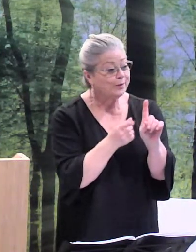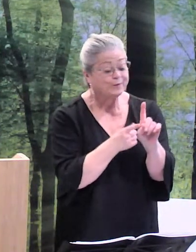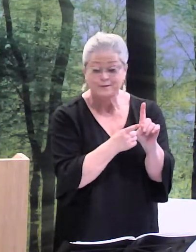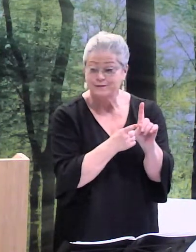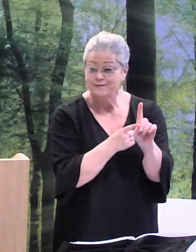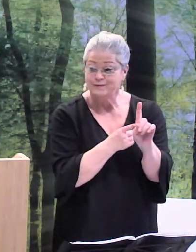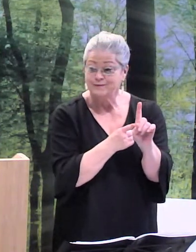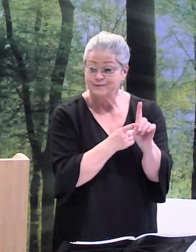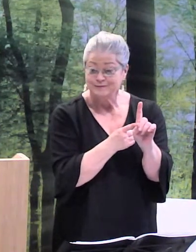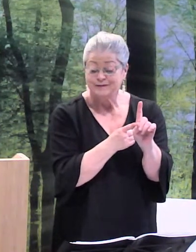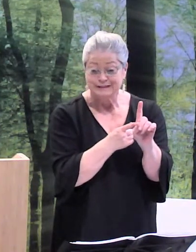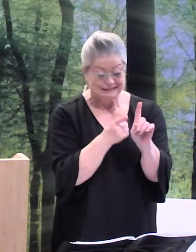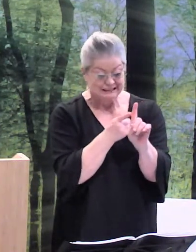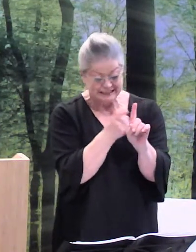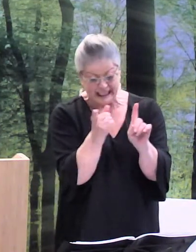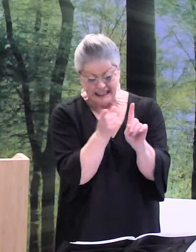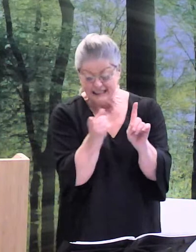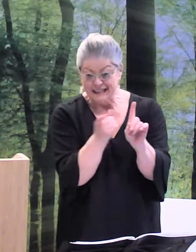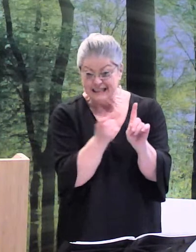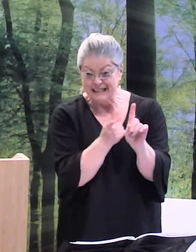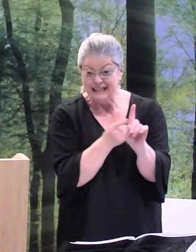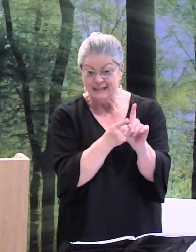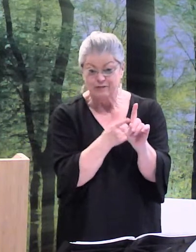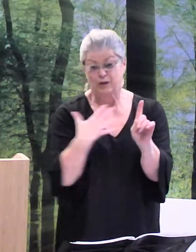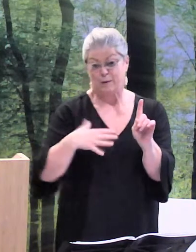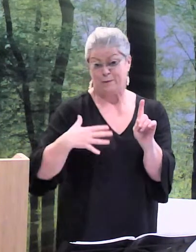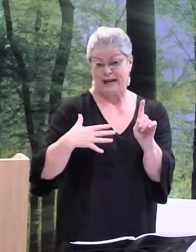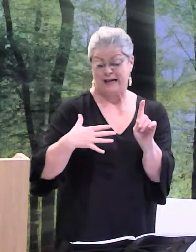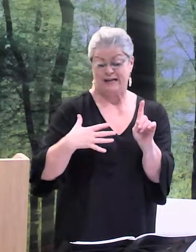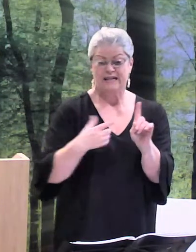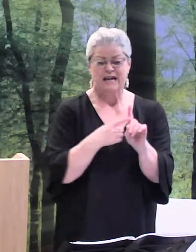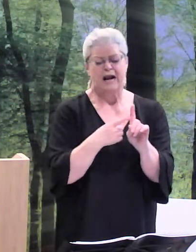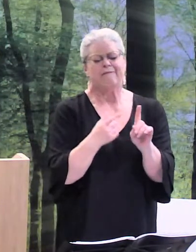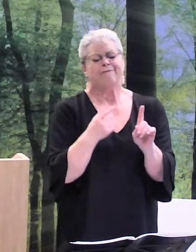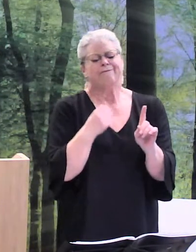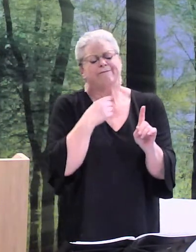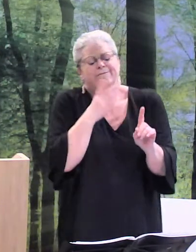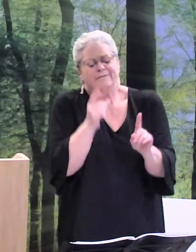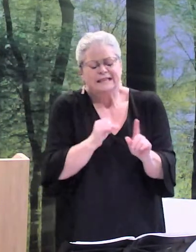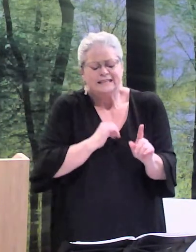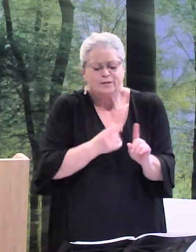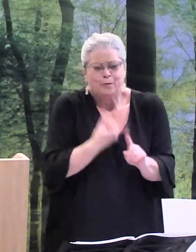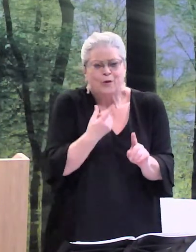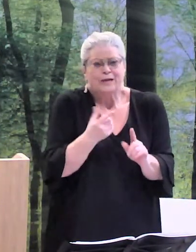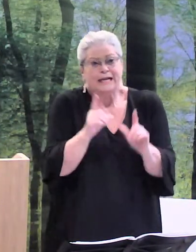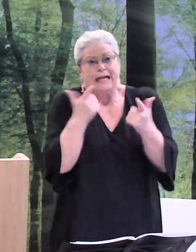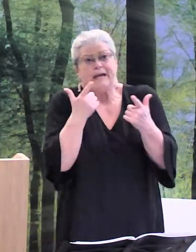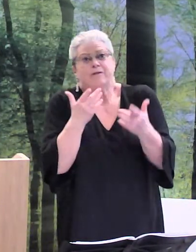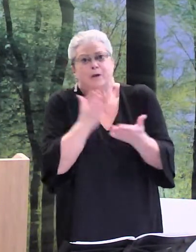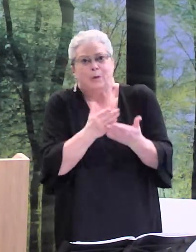Doornen die stekend zijn voor de pijn en de tegenslagen die Henri in zijn leven ongetwijfeld ook is